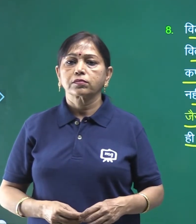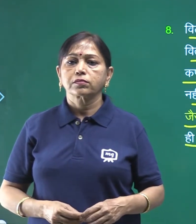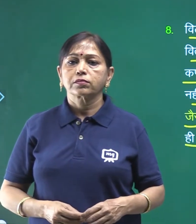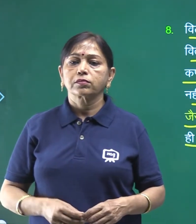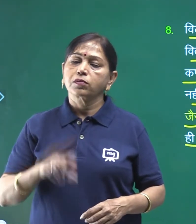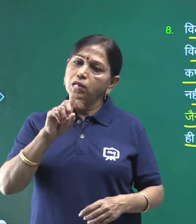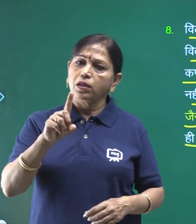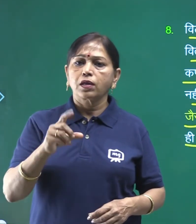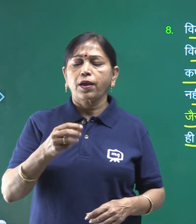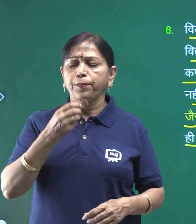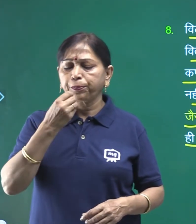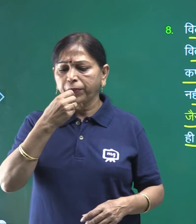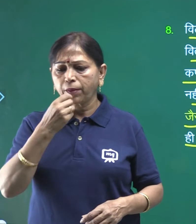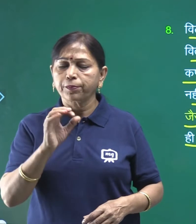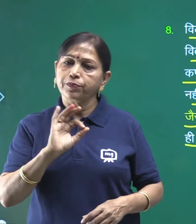एक ही स्वाद होता है।